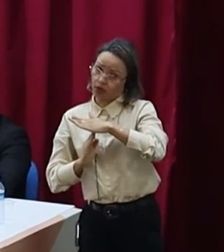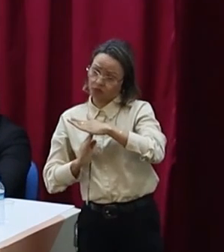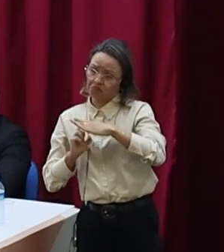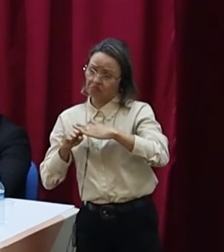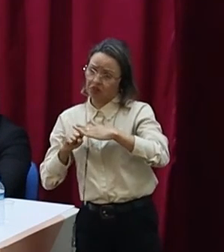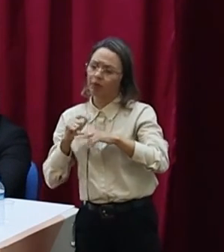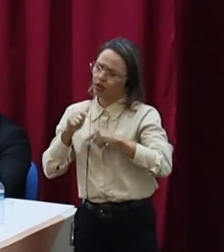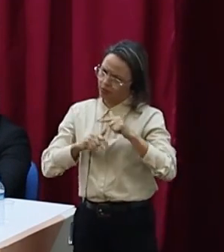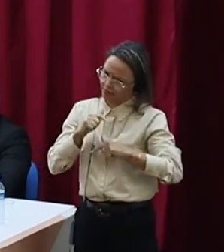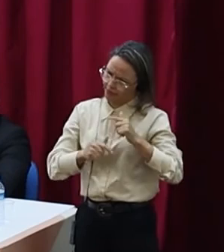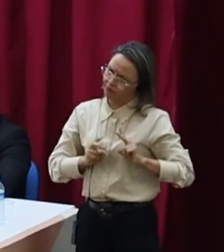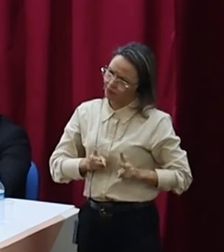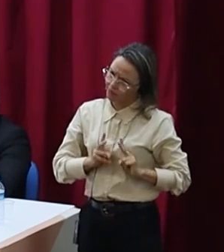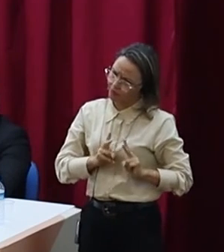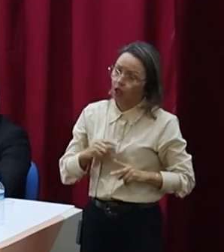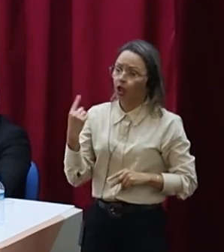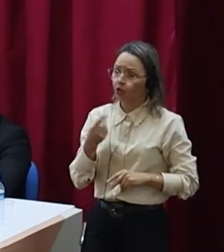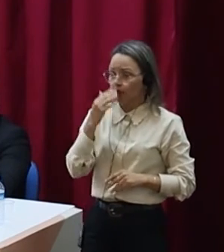estamos convencidos de que vamos a